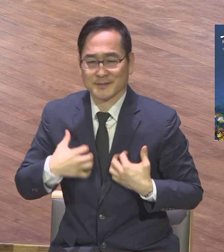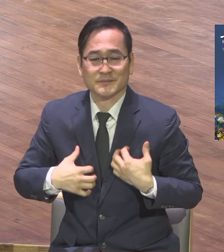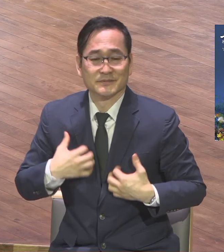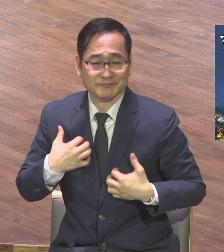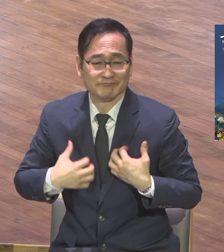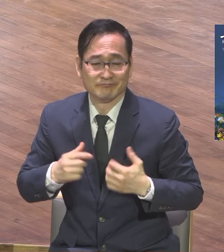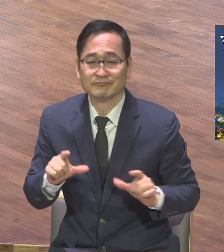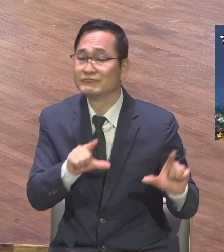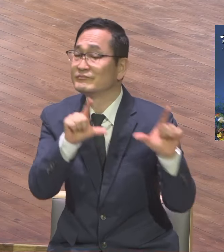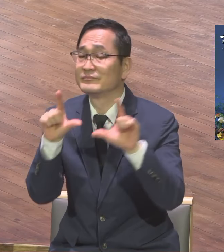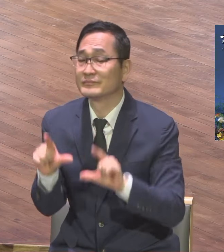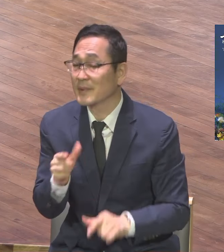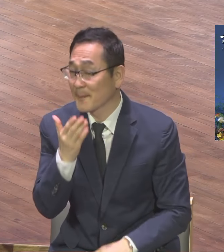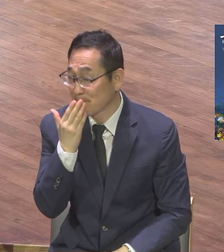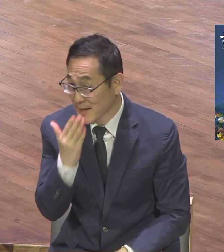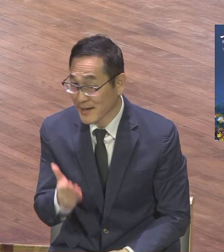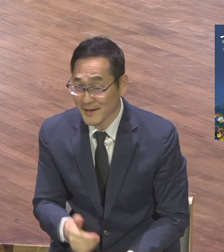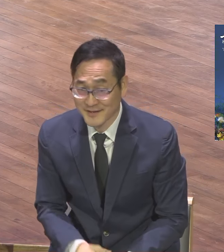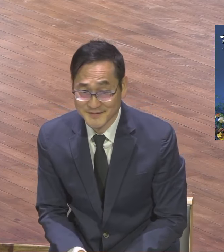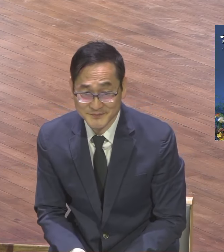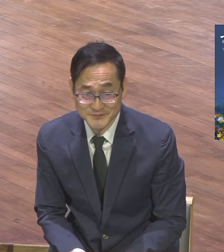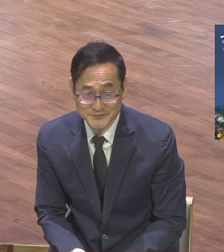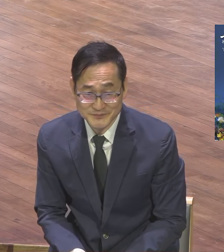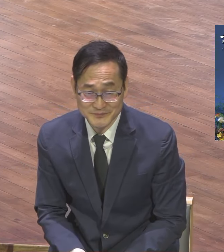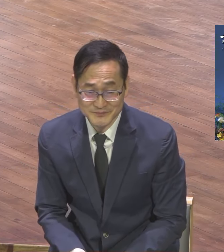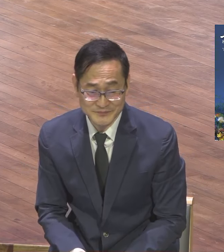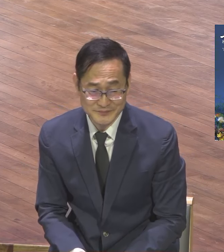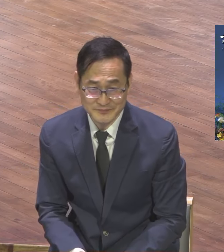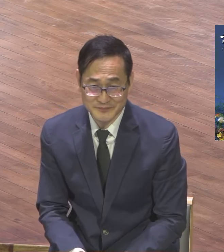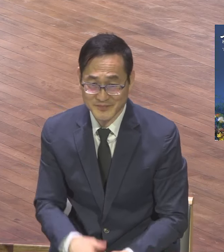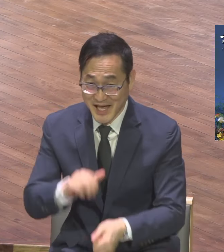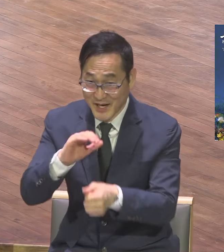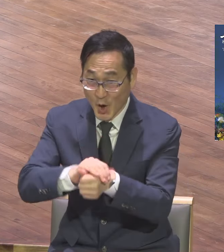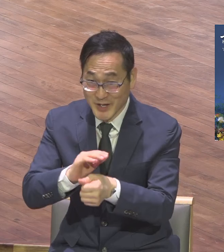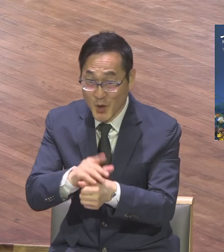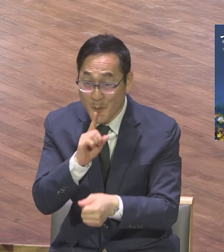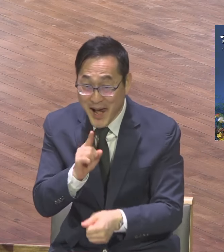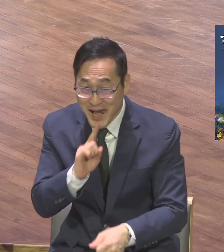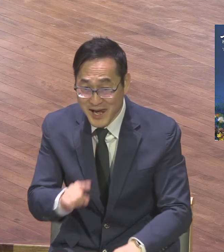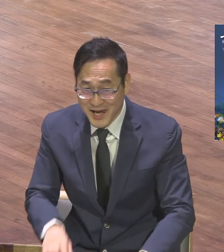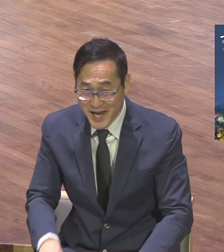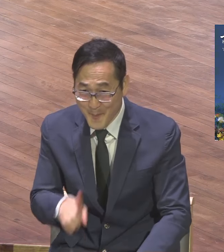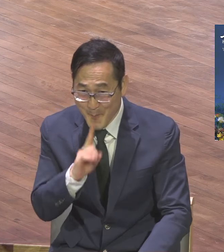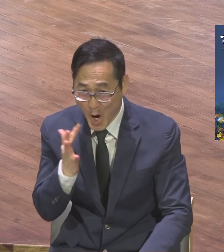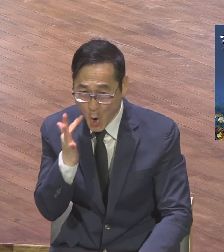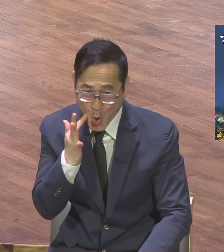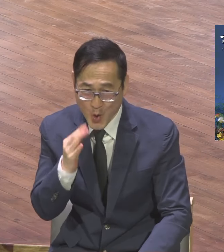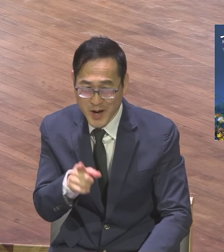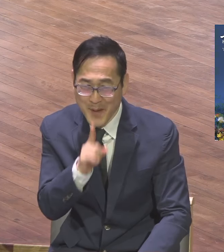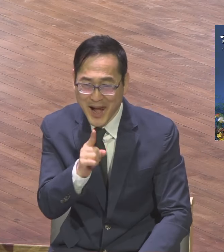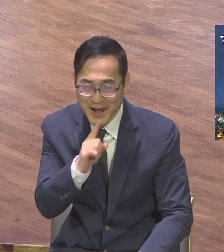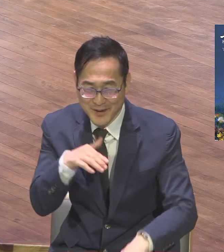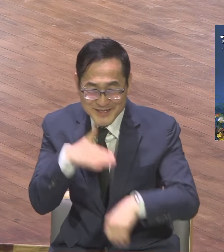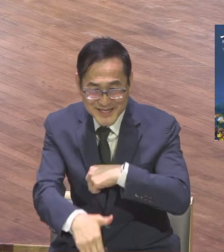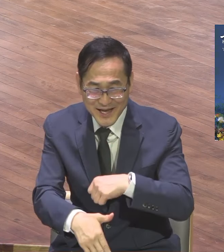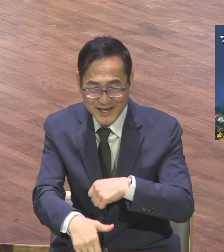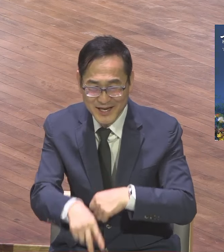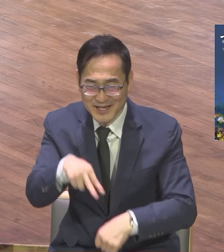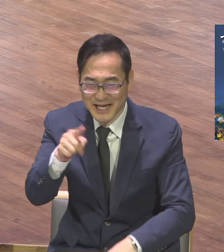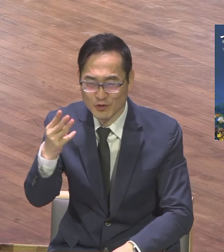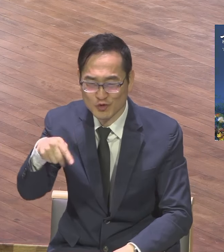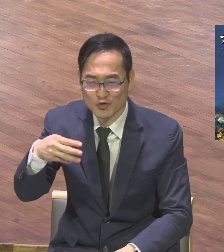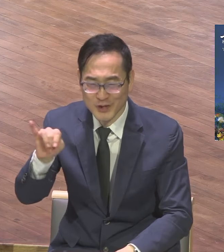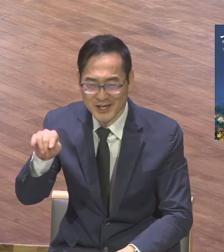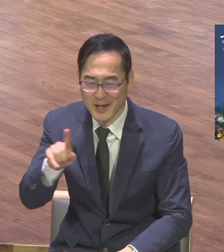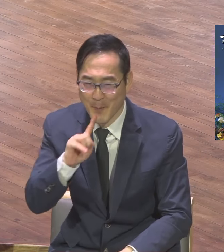행복한 참 제가 이렇게 경상도 악센트라 좀 사실 마음은 안 그런데 표현이 너무 강해가지고